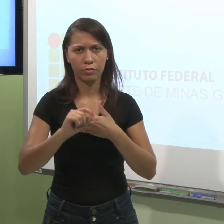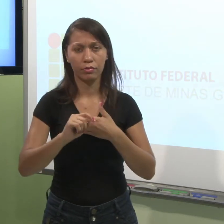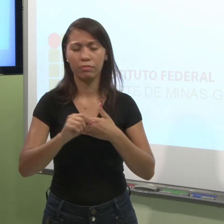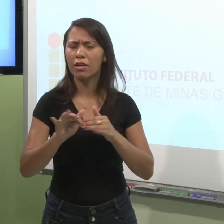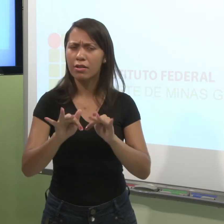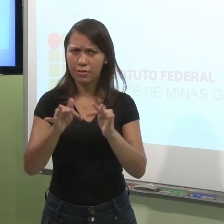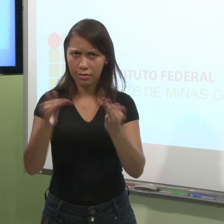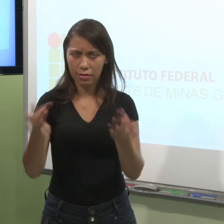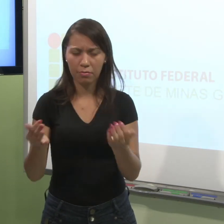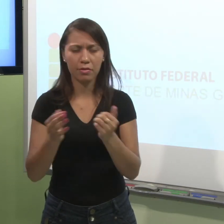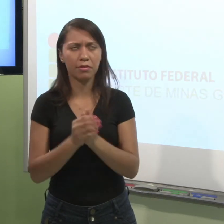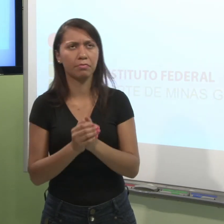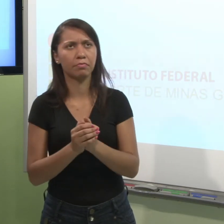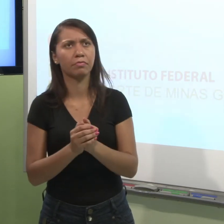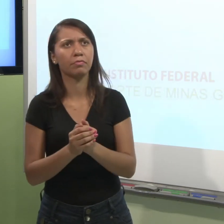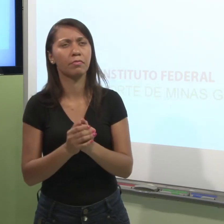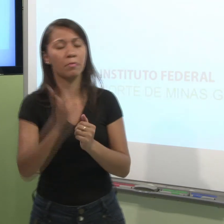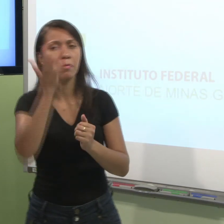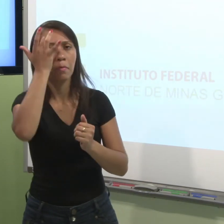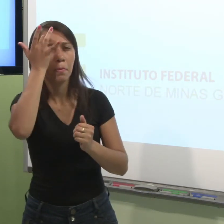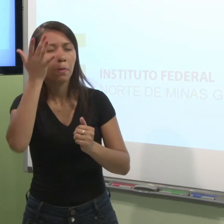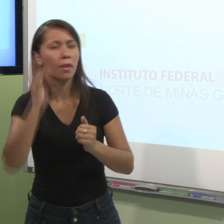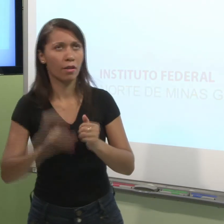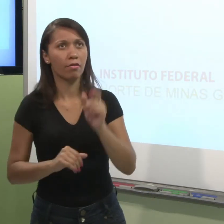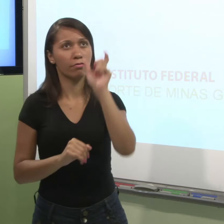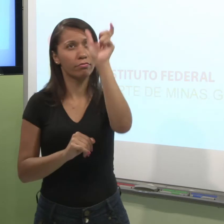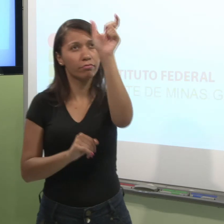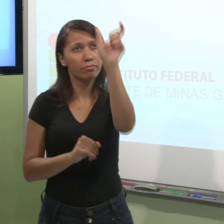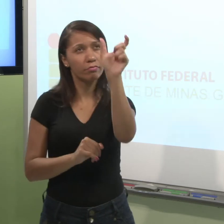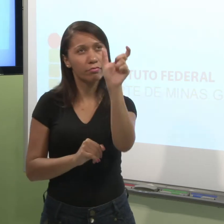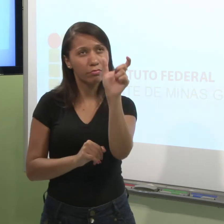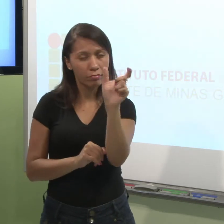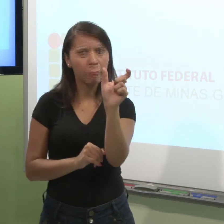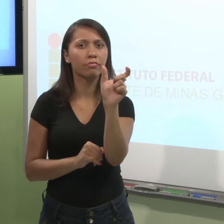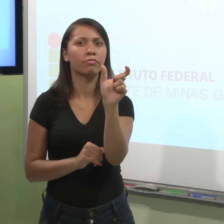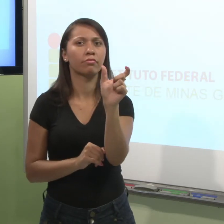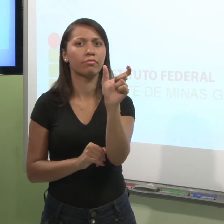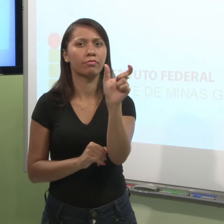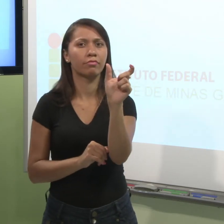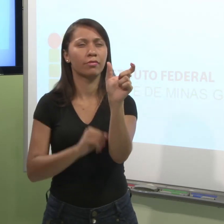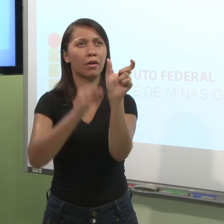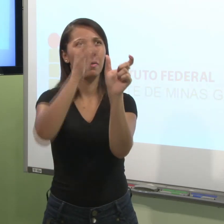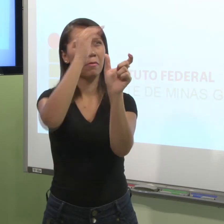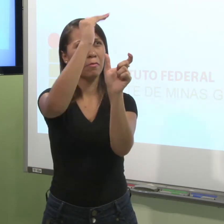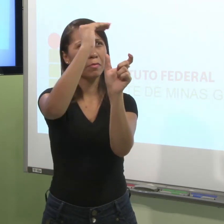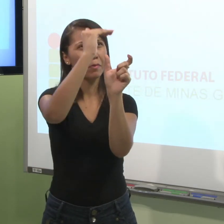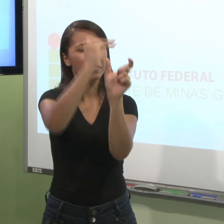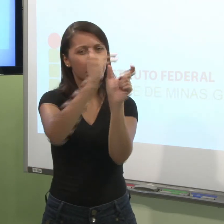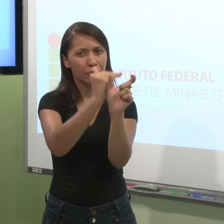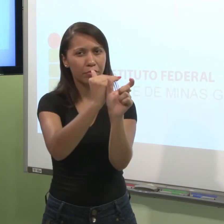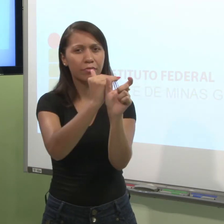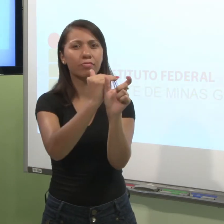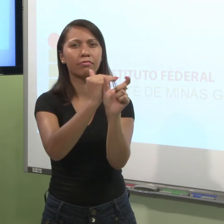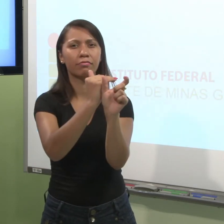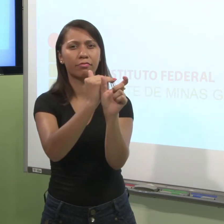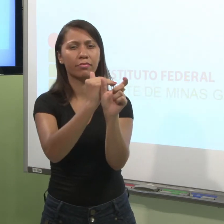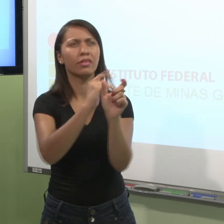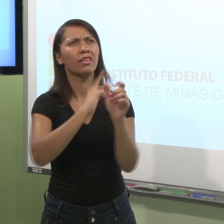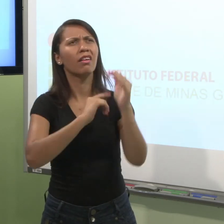simples. Vai lá no menu Arquivo, você já sabe onde fica, clica nele e irá aparecer algumas opções